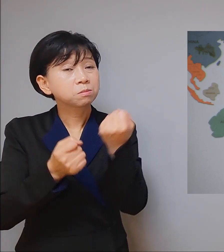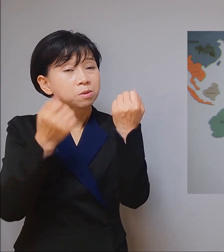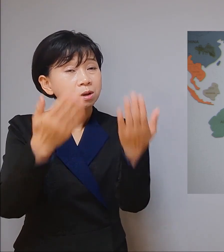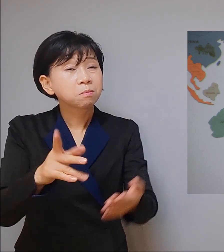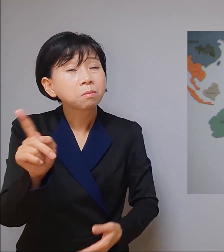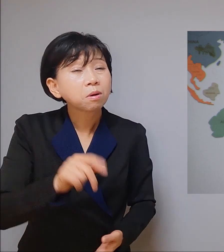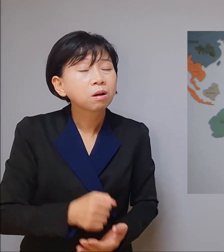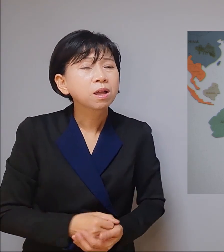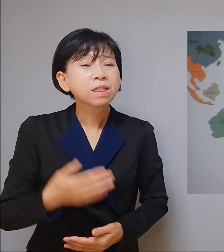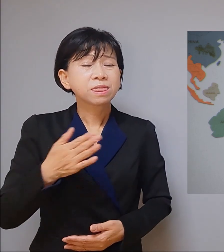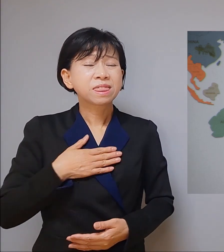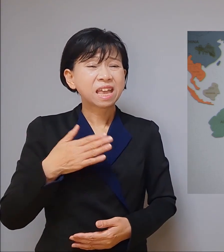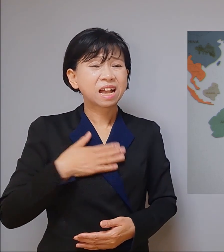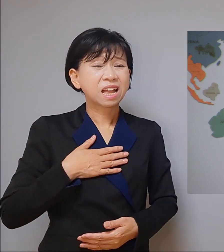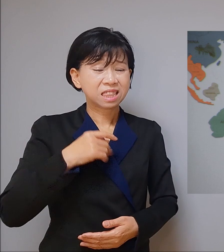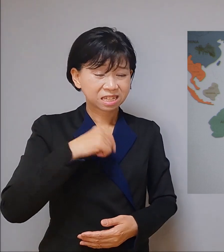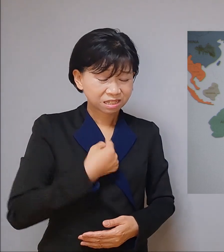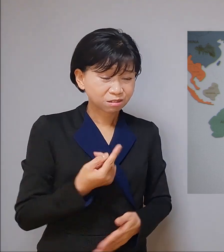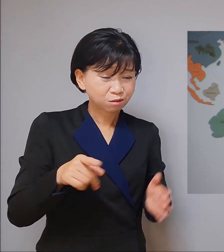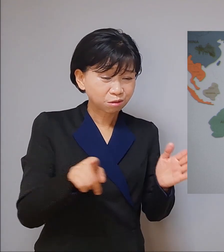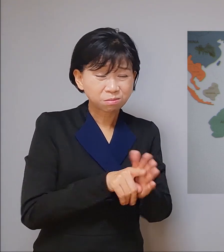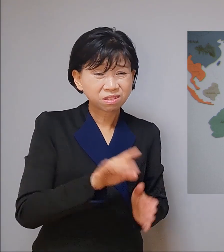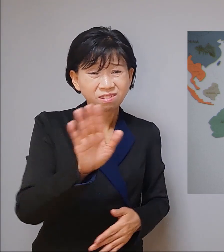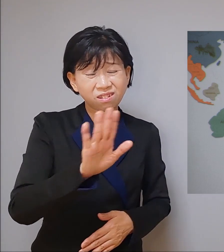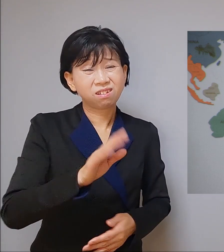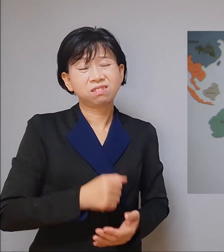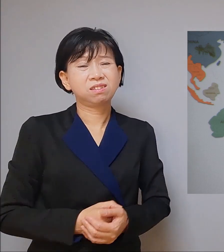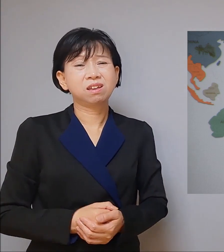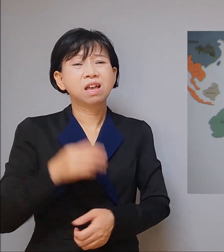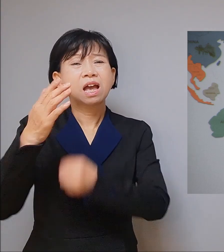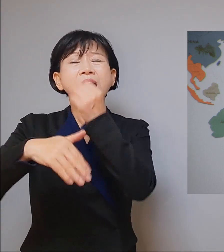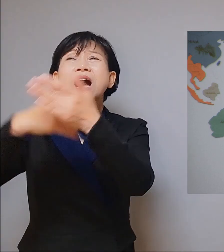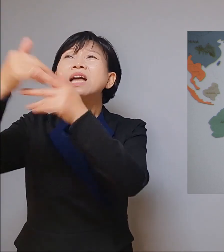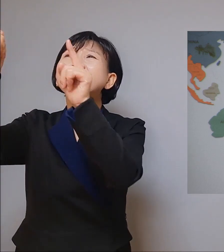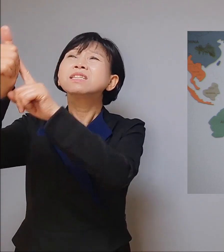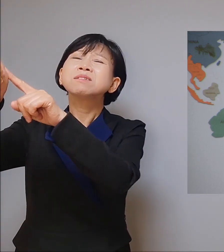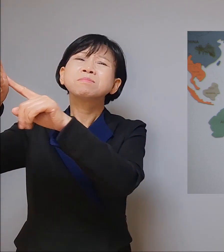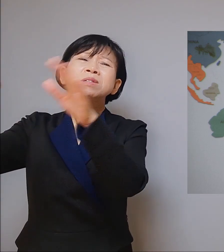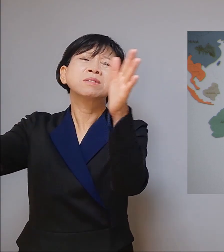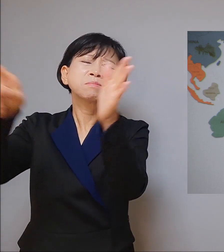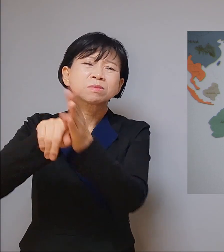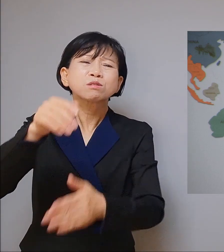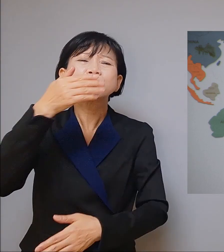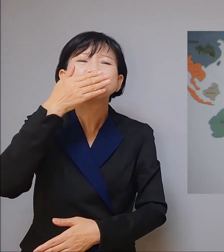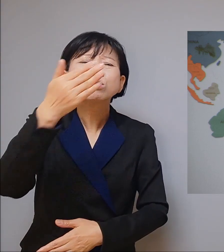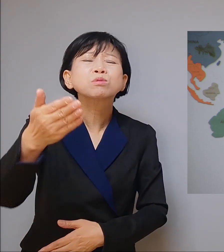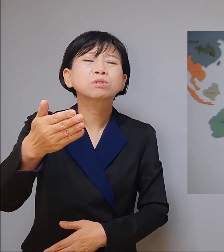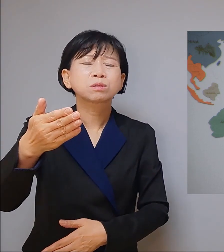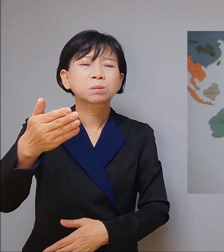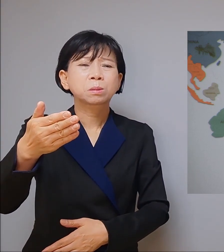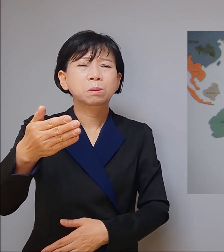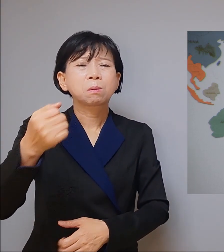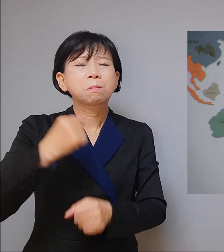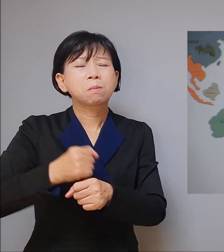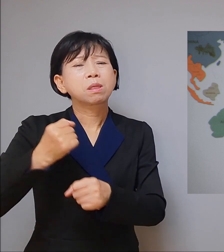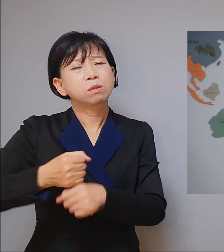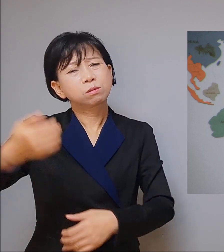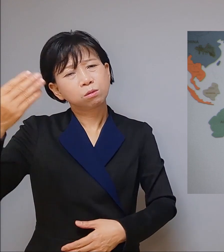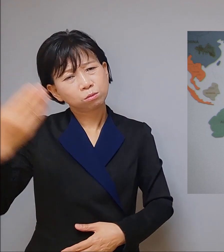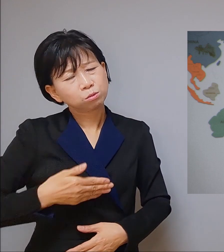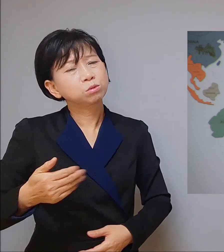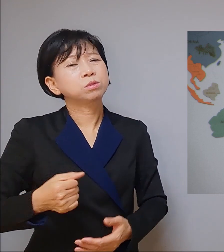겁니다. 내가 믿는 게 아니고 내가 믿을 수 있도록 하나님이 만들어 놓으시는 거죠. 사랑하는 성도 여러분, 우리는